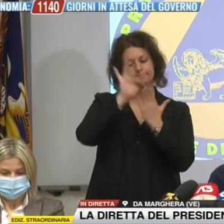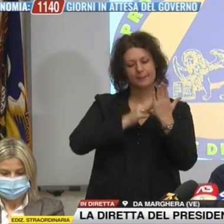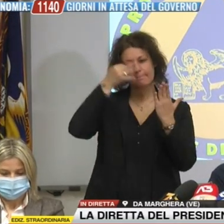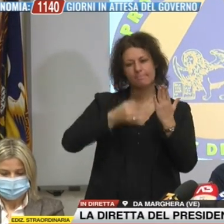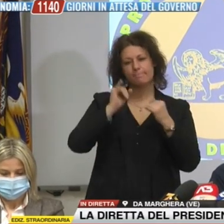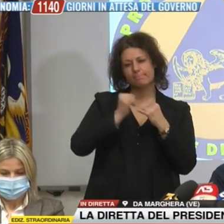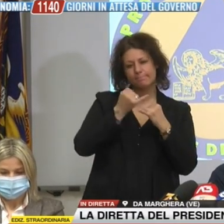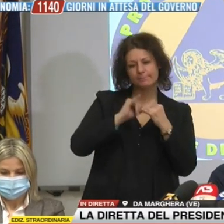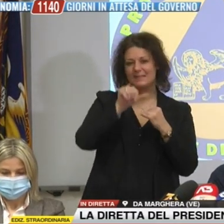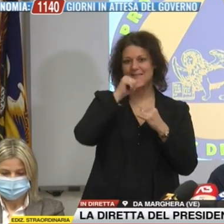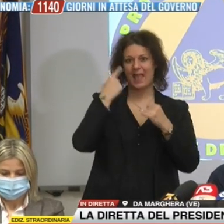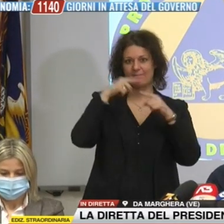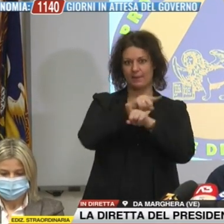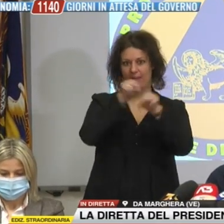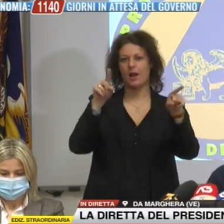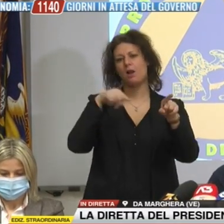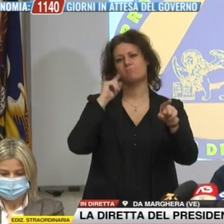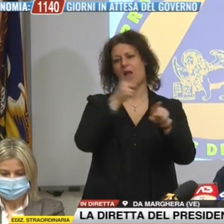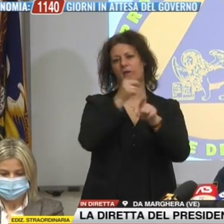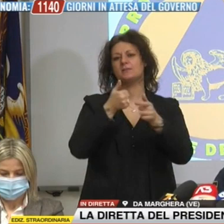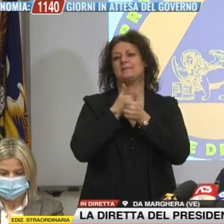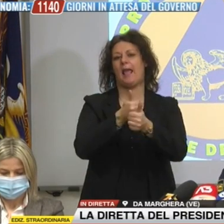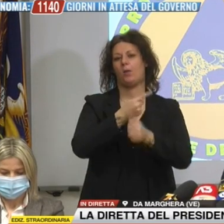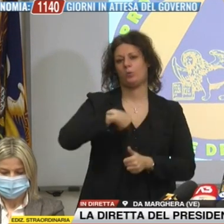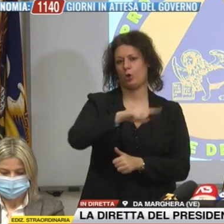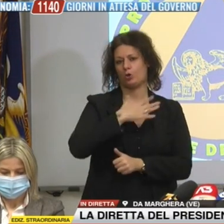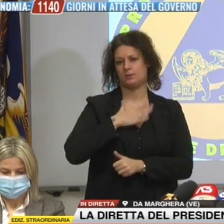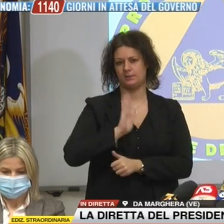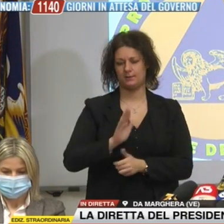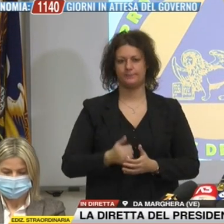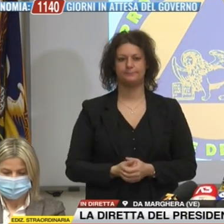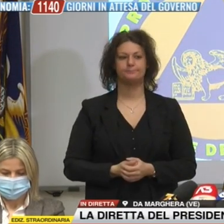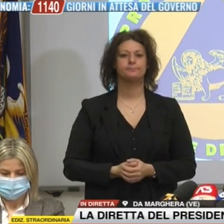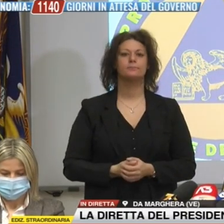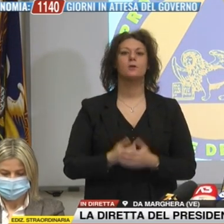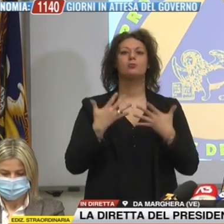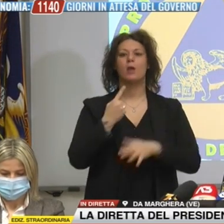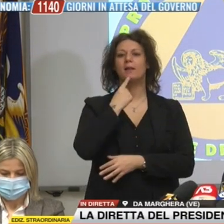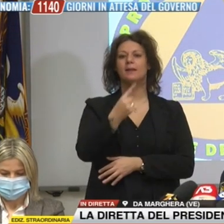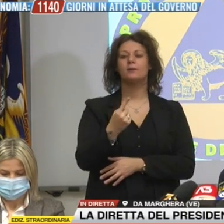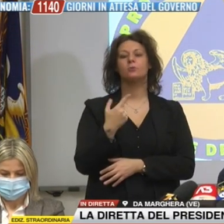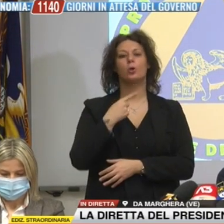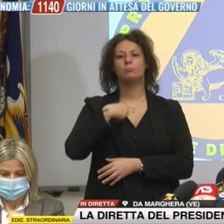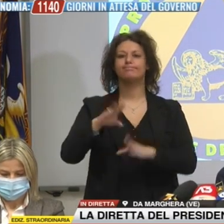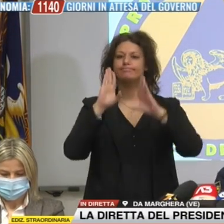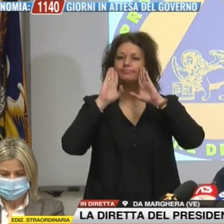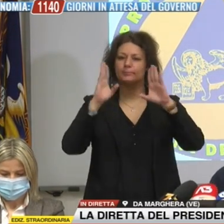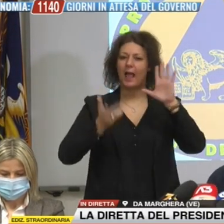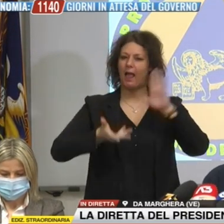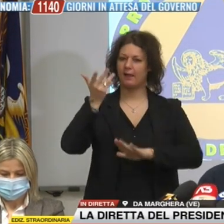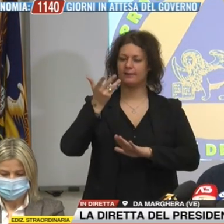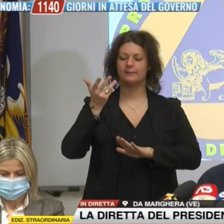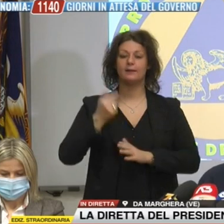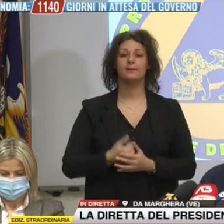attenta. Dicevo prima, l'attenzione è massima e allo stato